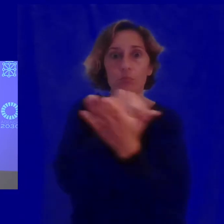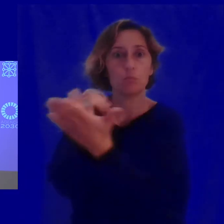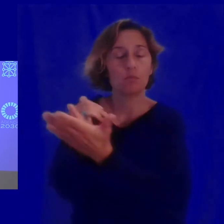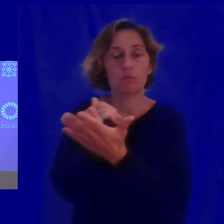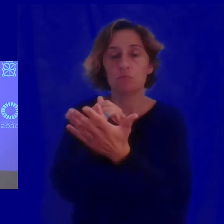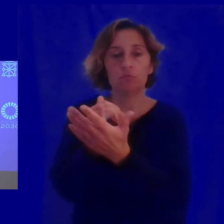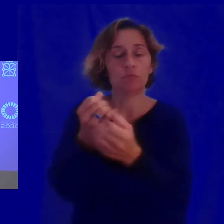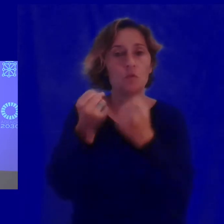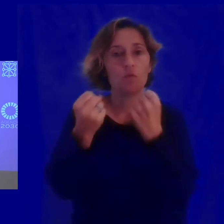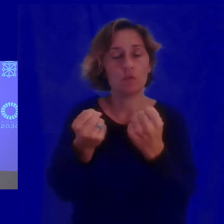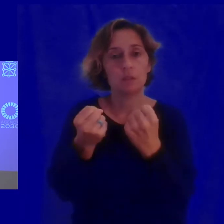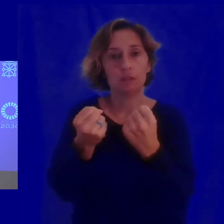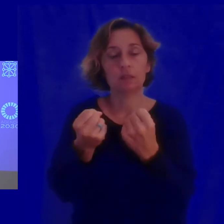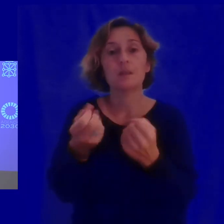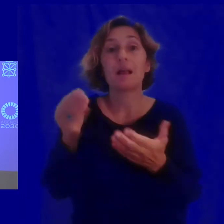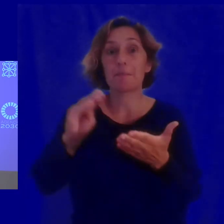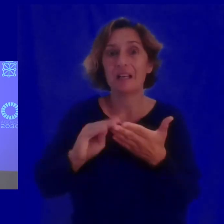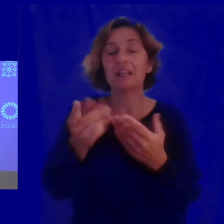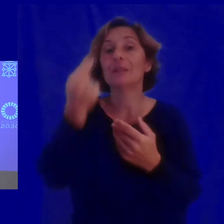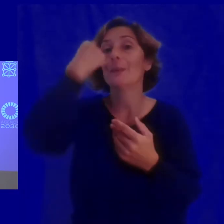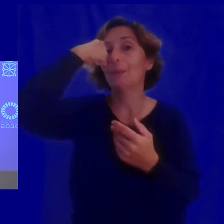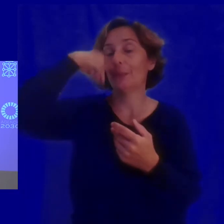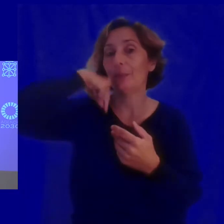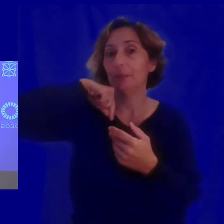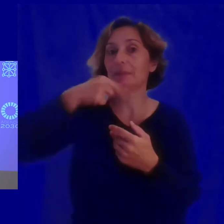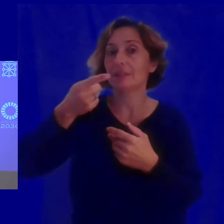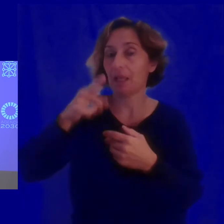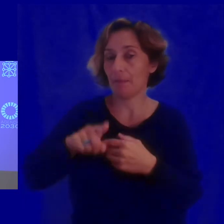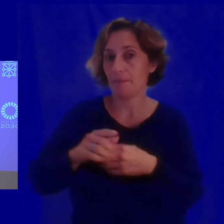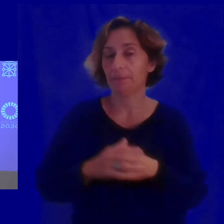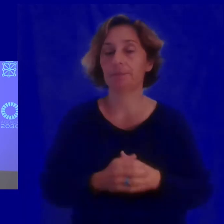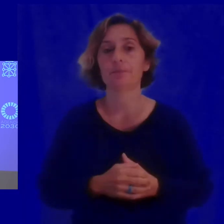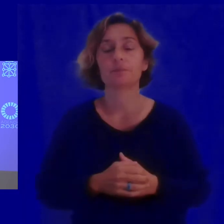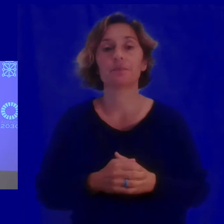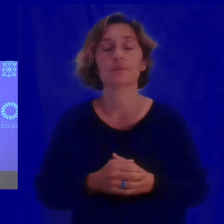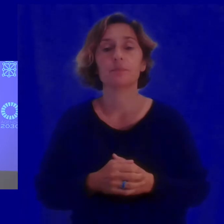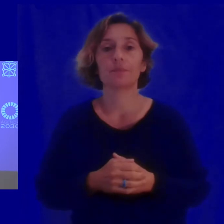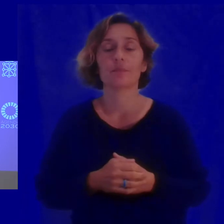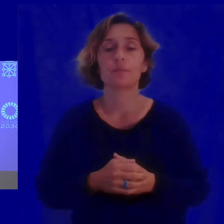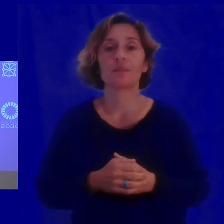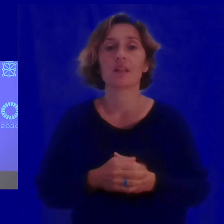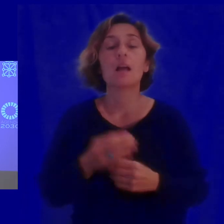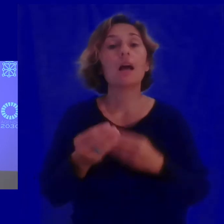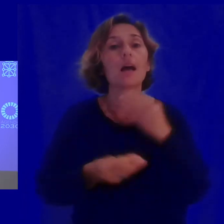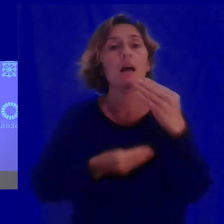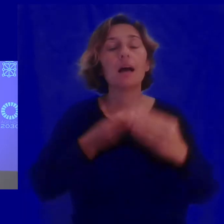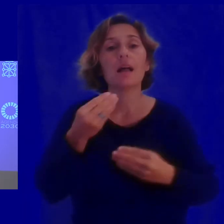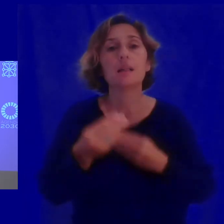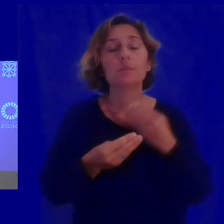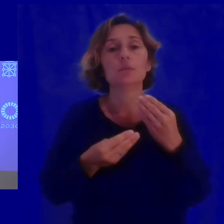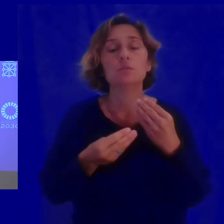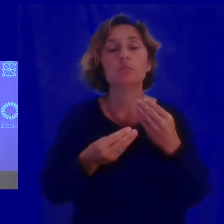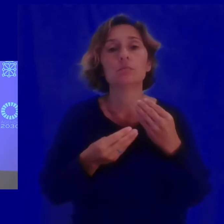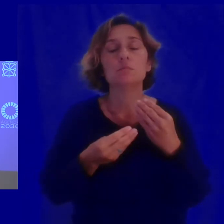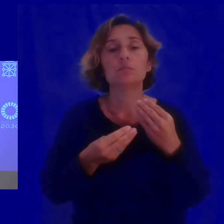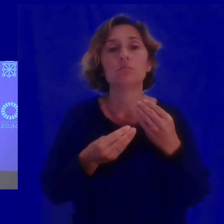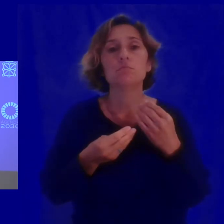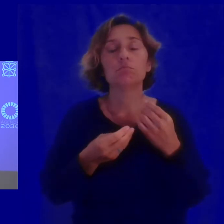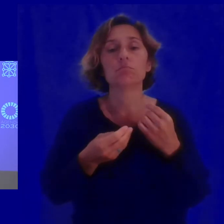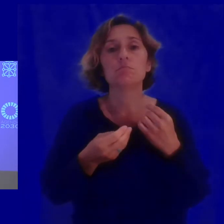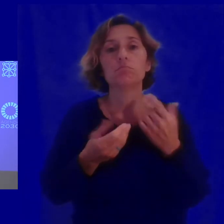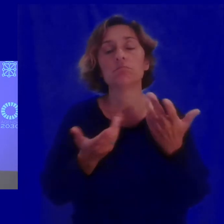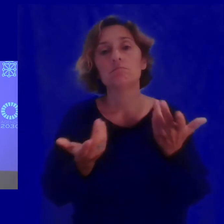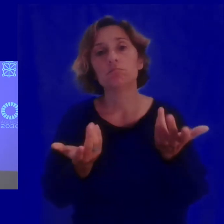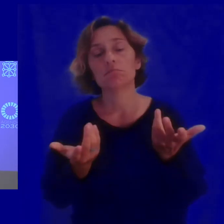además también de las serológicas. Ya hemos comentado que se está realizando una valoración